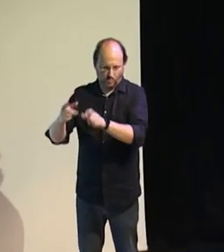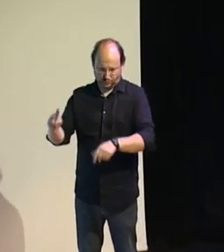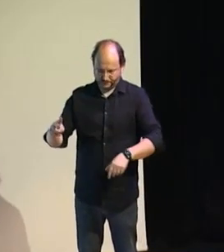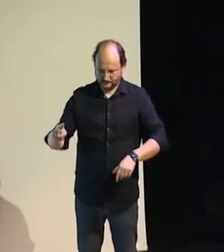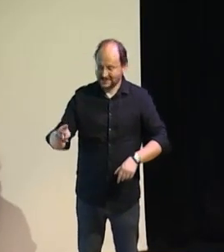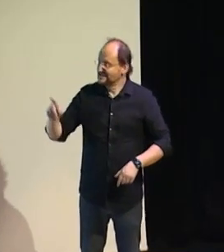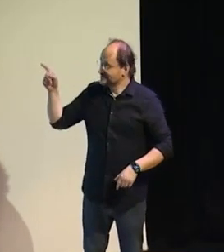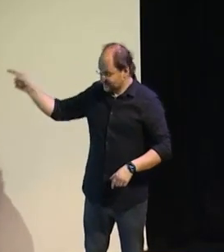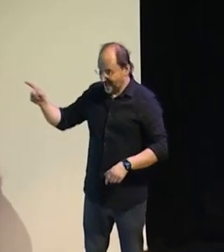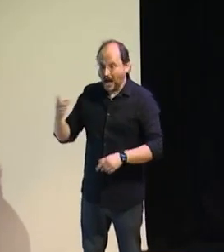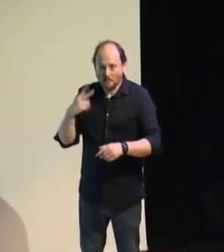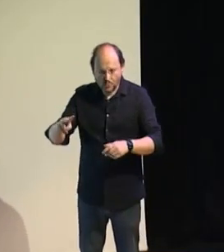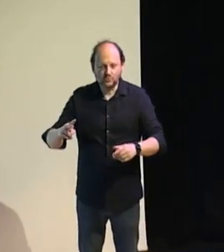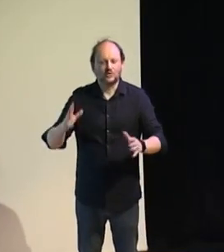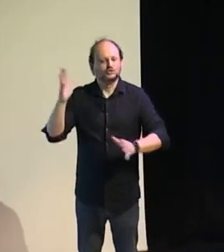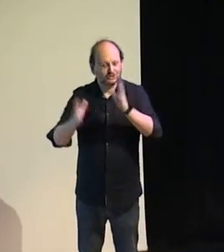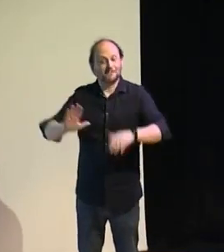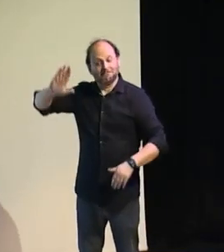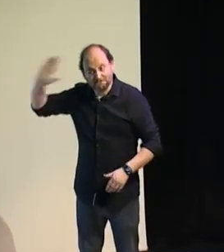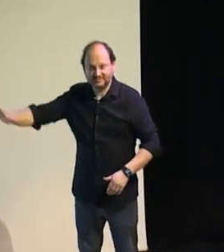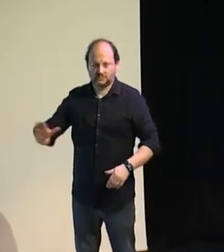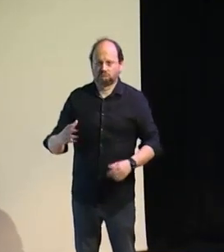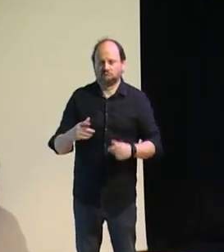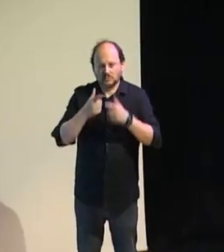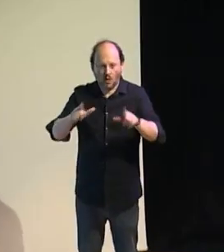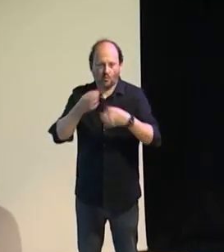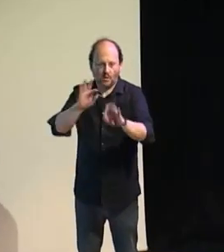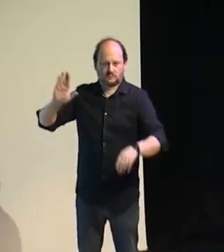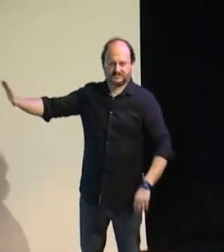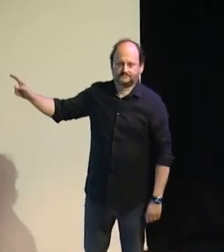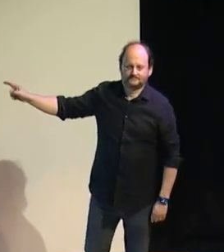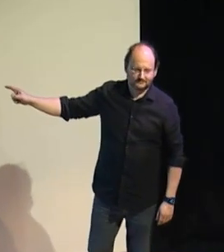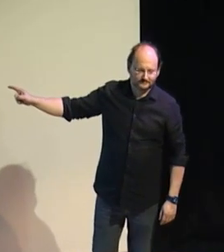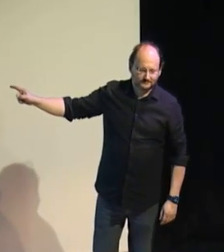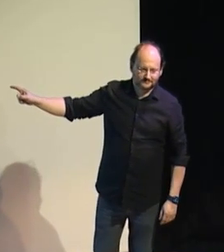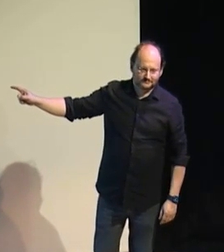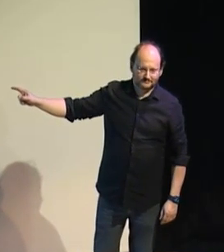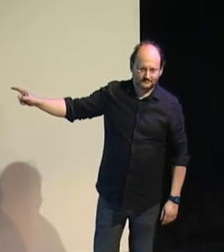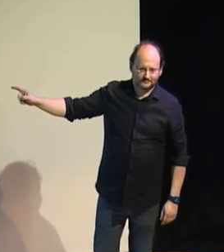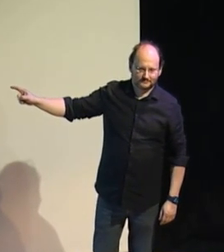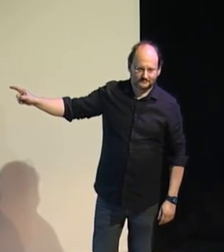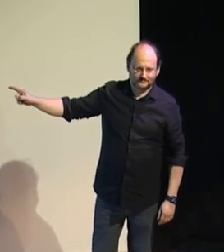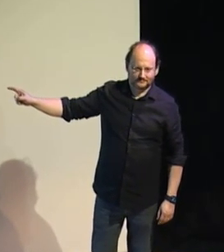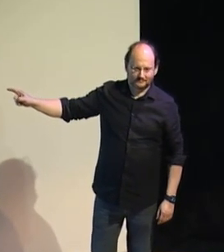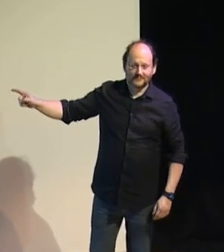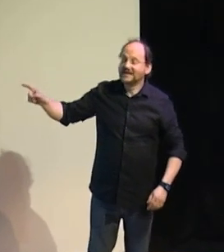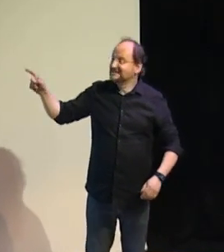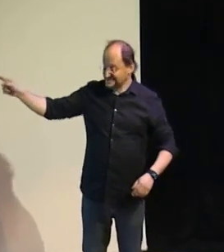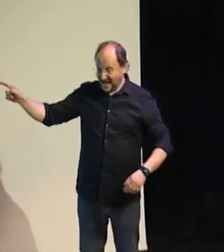écrit, finalement, qu'ils n'arrivaient pas à dire aussi en signe, par l'épellation. Et donc, ça, c'est vraiment une gestualité de la langue orale, de la